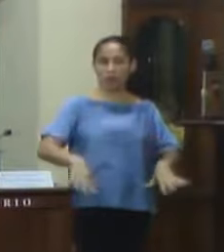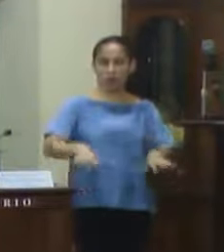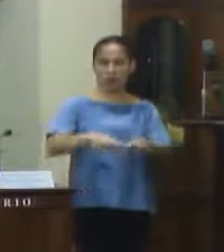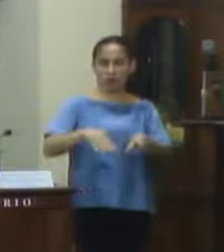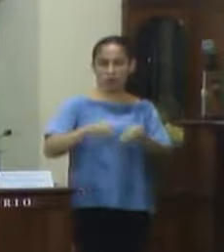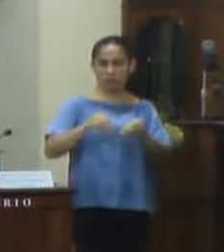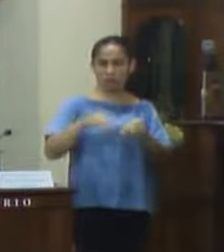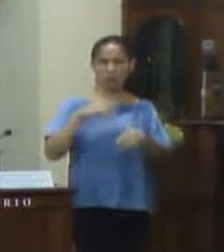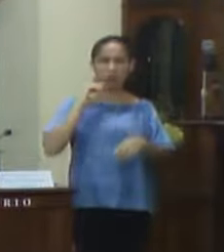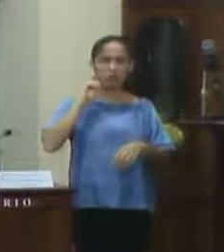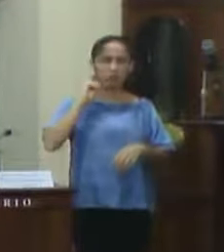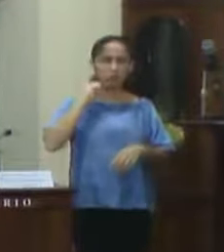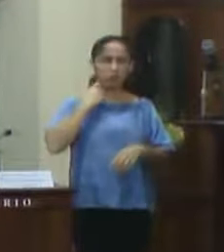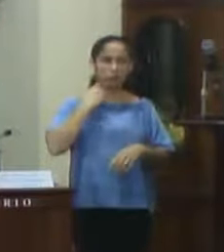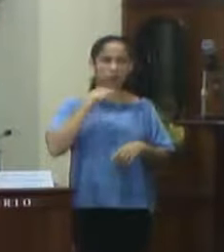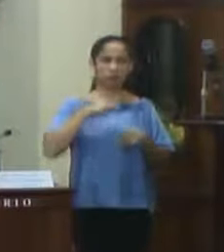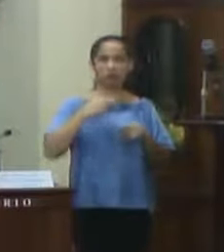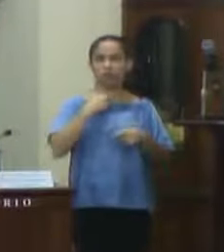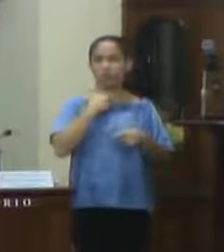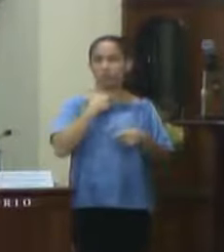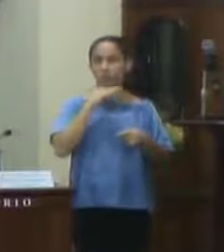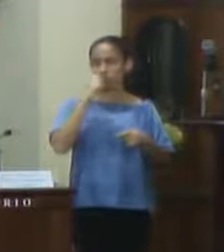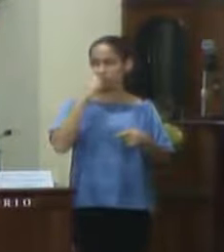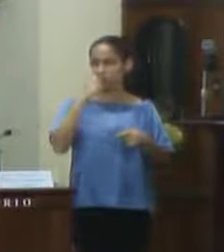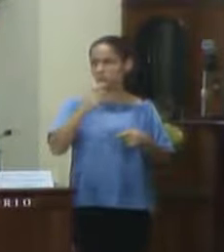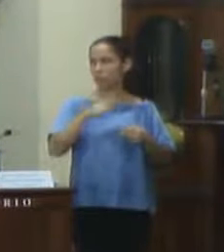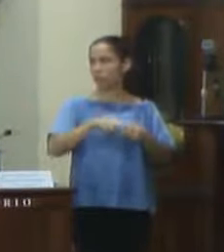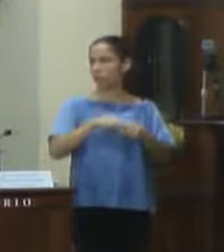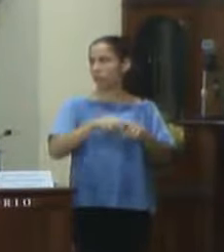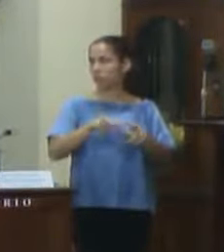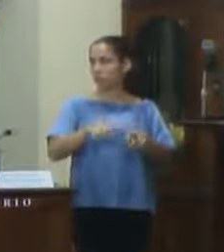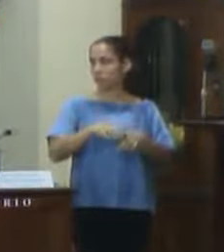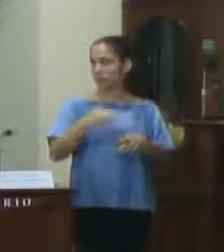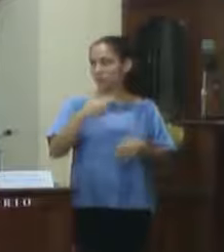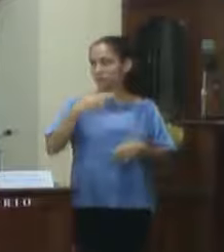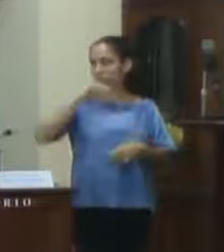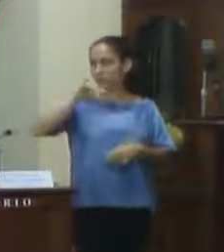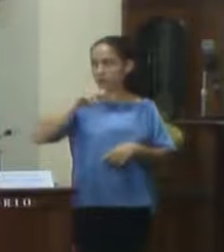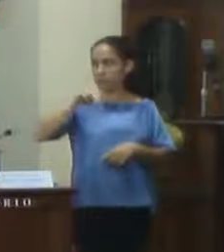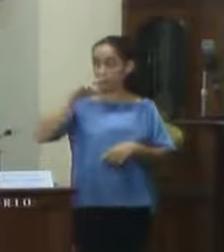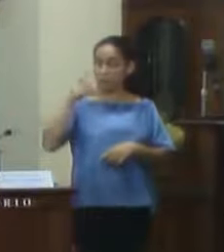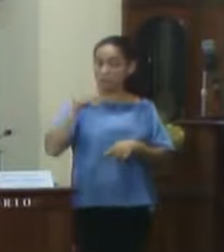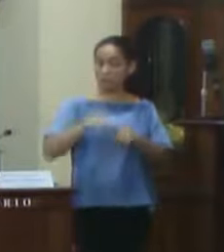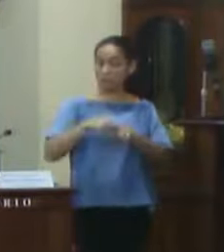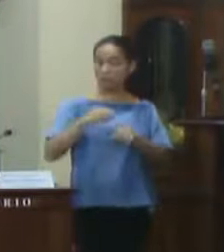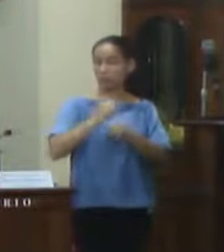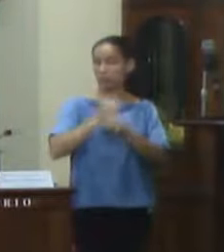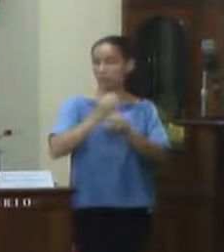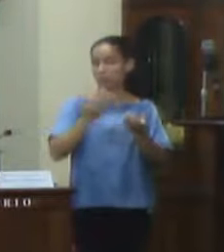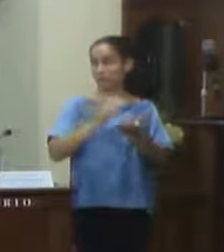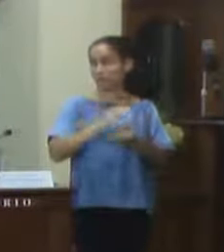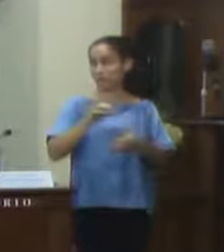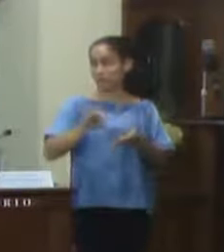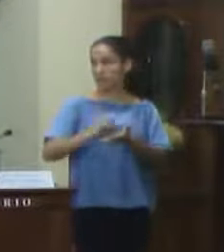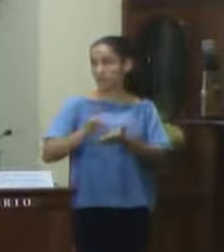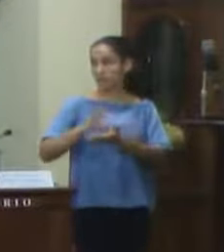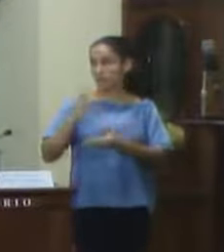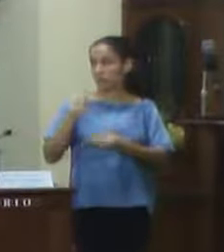atribuição constitucional do município. Sala das sessões, 7 de junho de 2018, assinatura de todos os